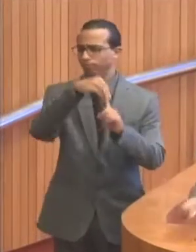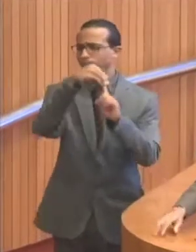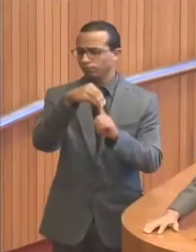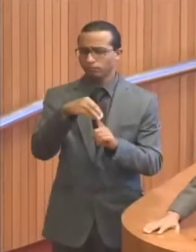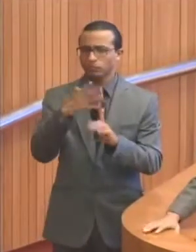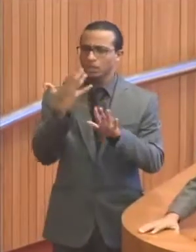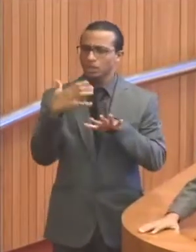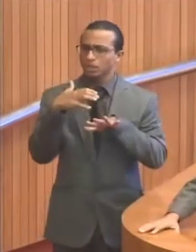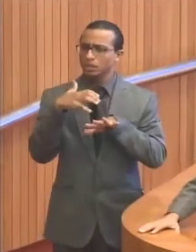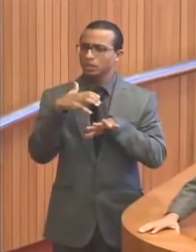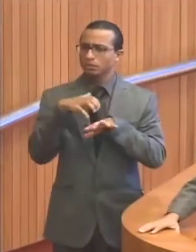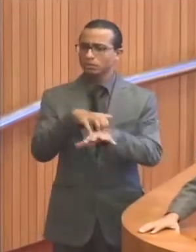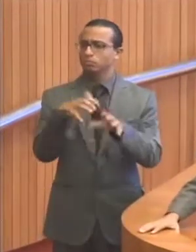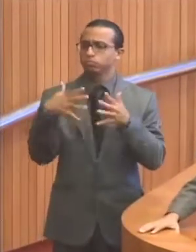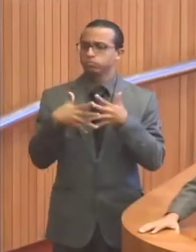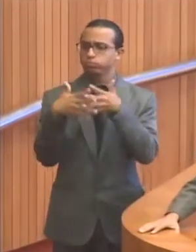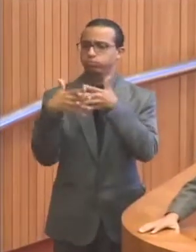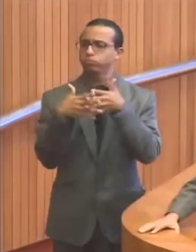estudante em Pau de Arara.